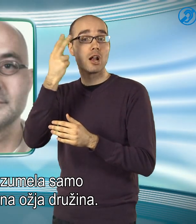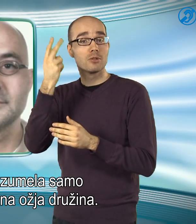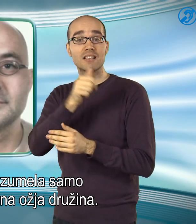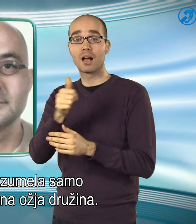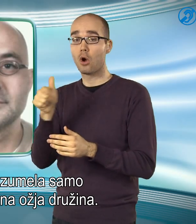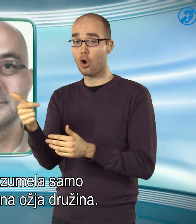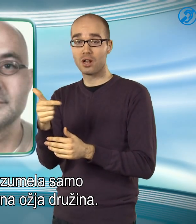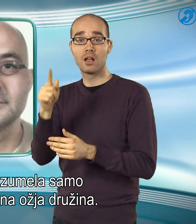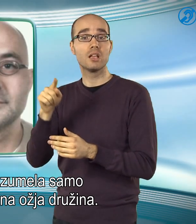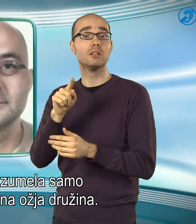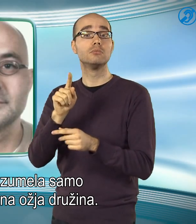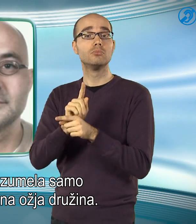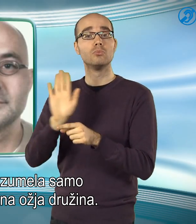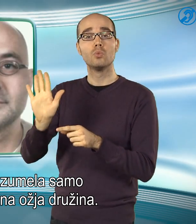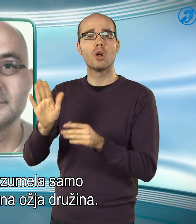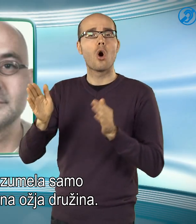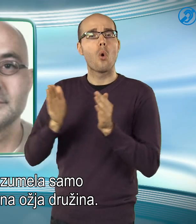dva in njuna ožja družina.